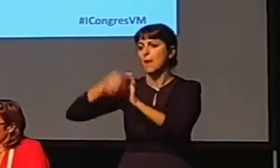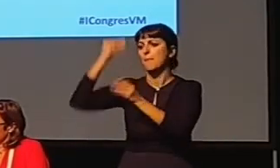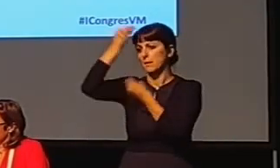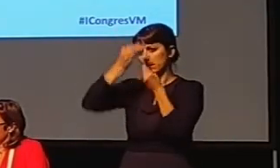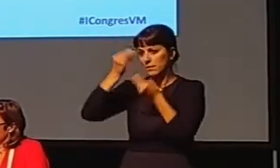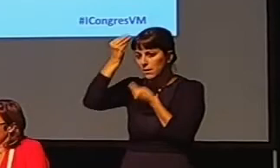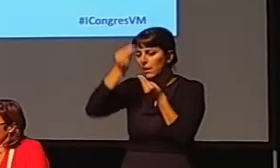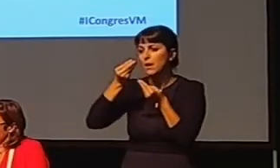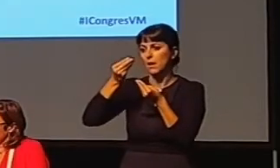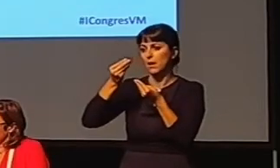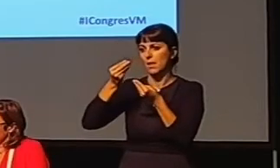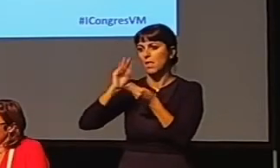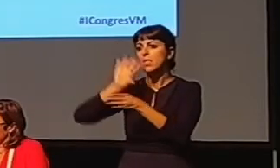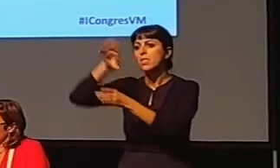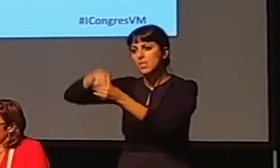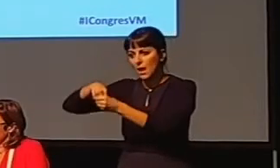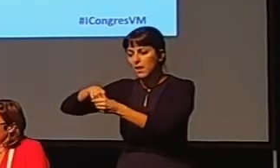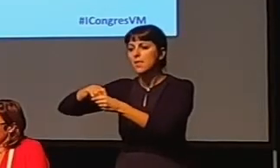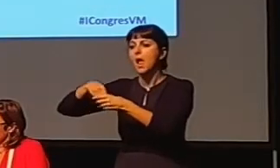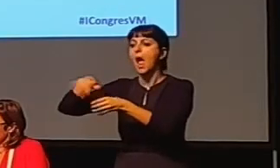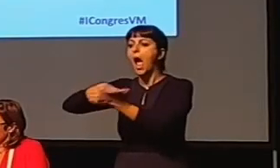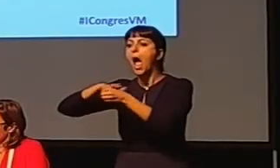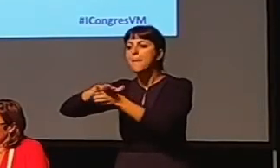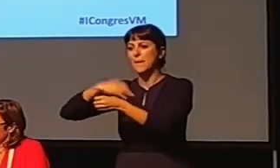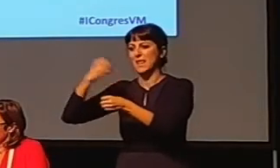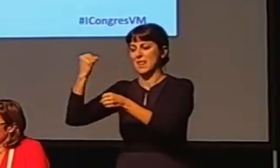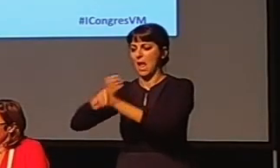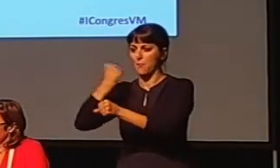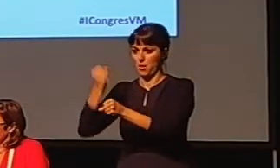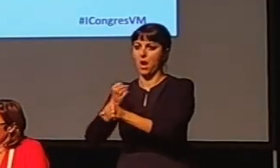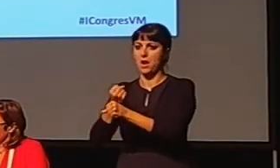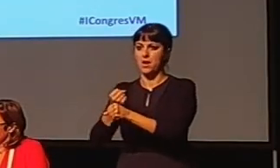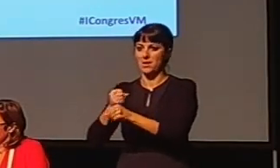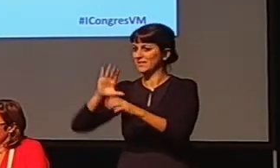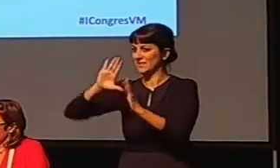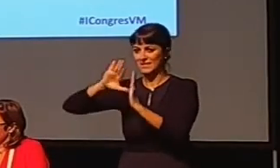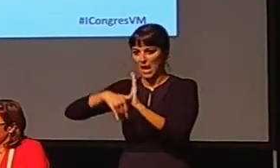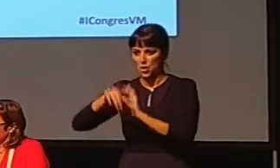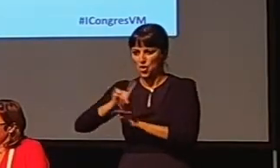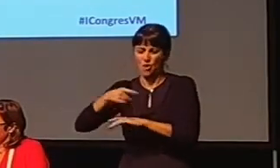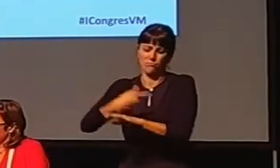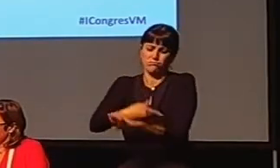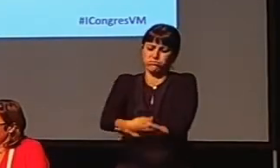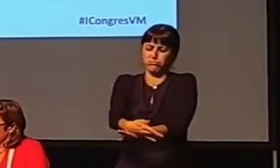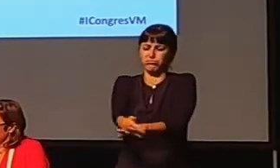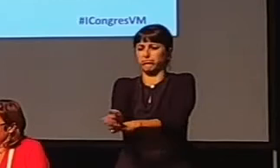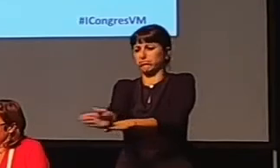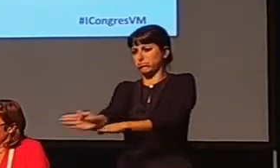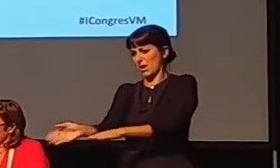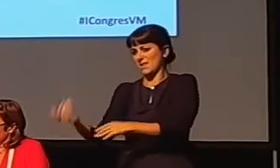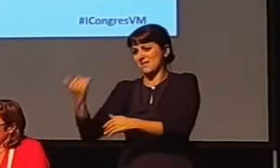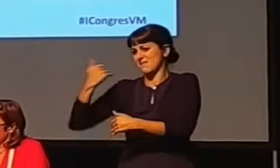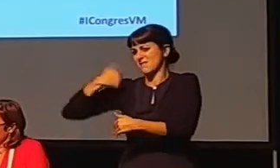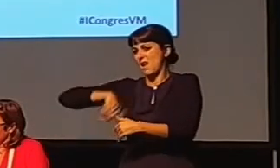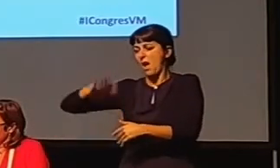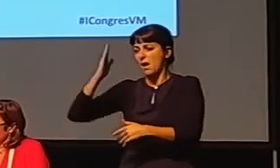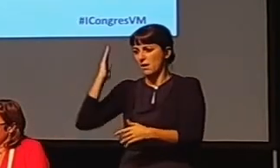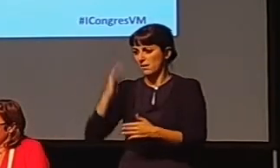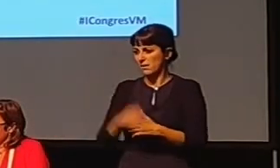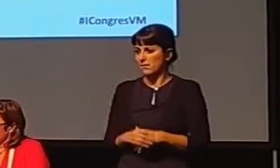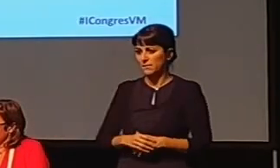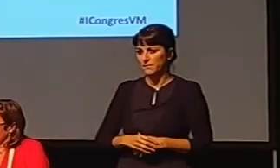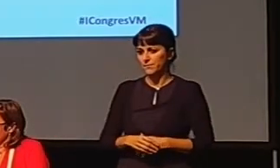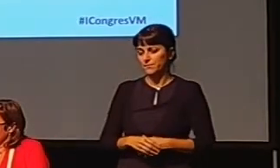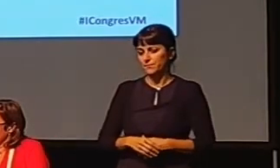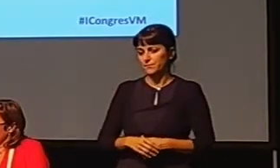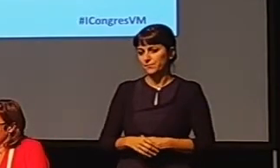laboral. No és que anem tard, anem molt tard. Anem molt tard perquè quan estem parlant d'assetjament sexual